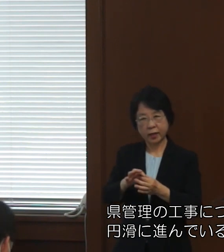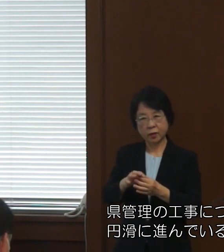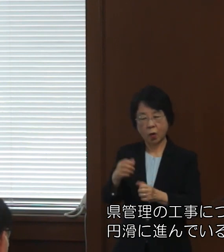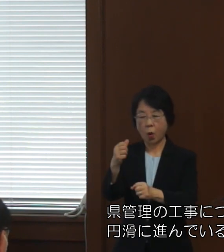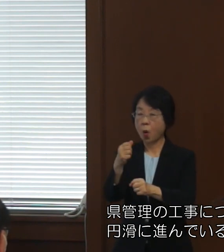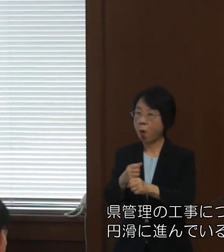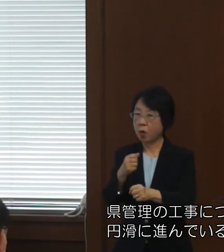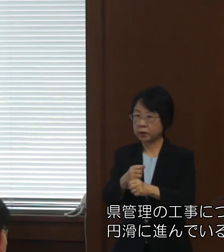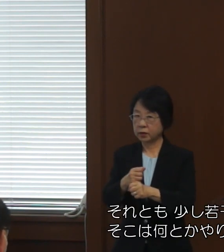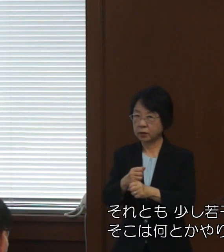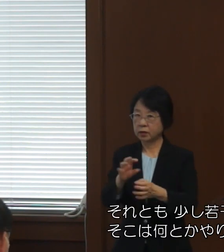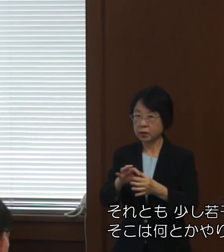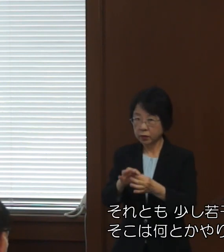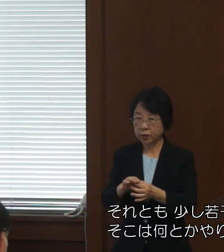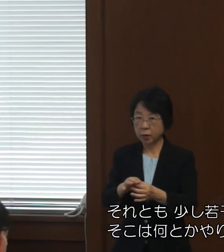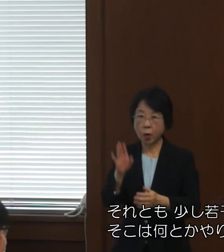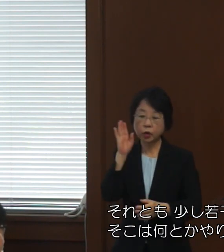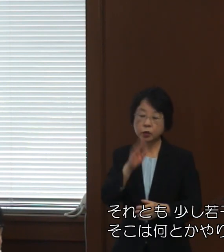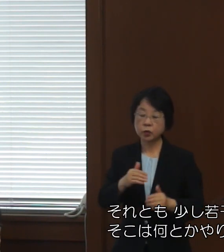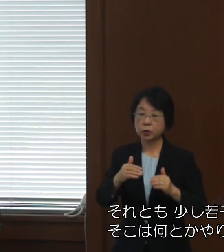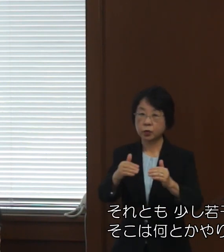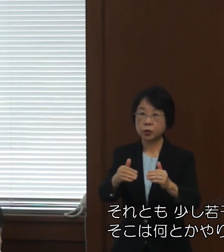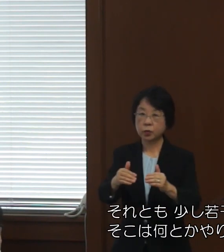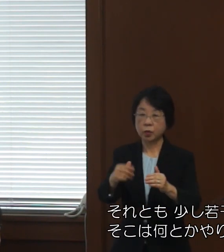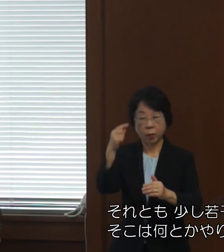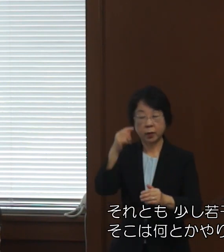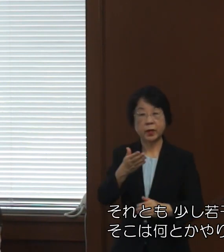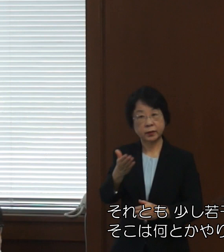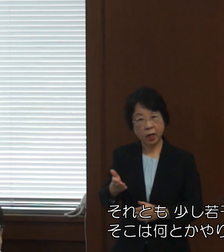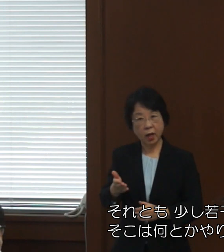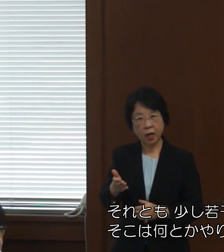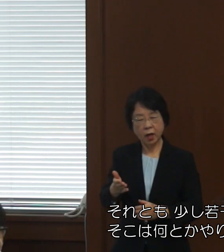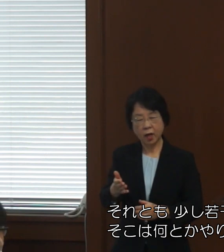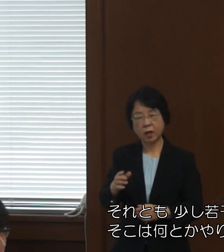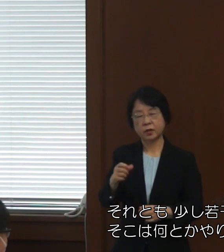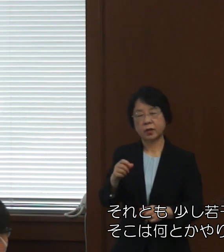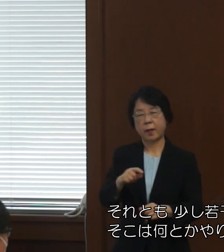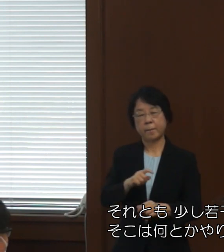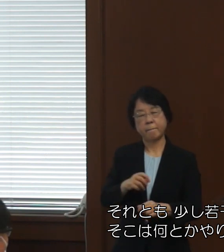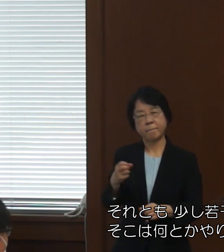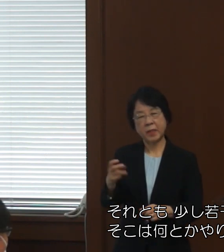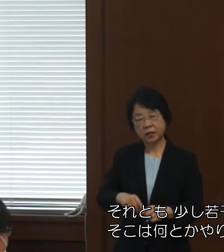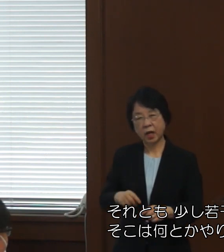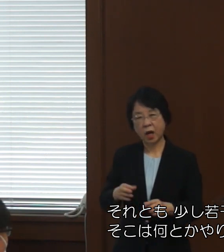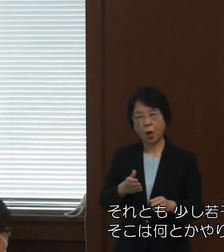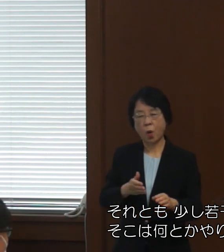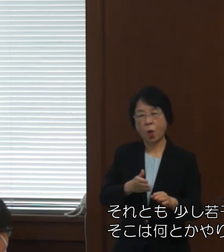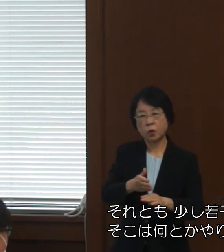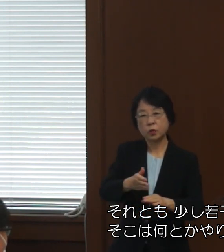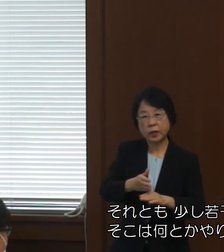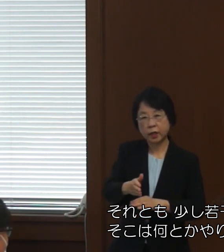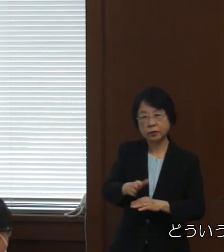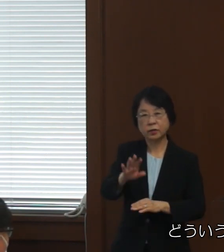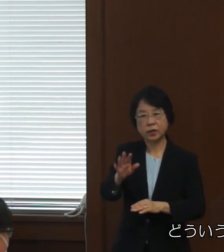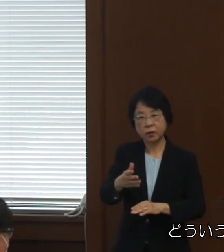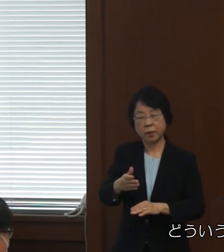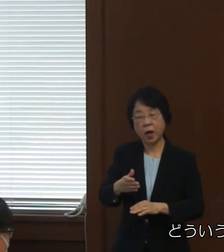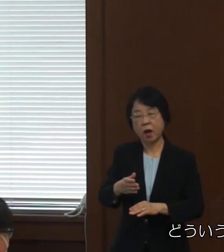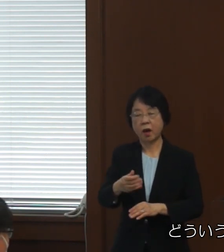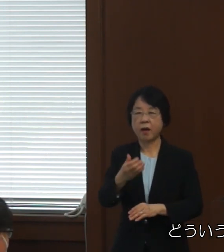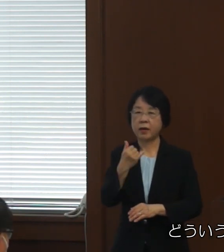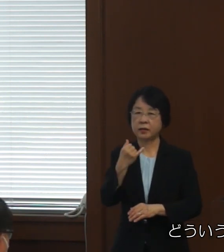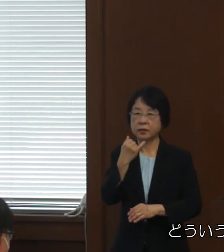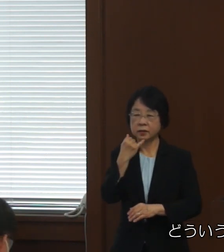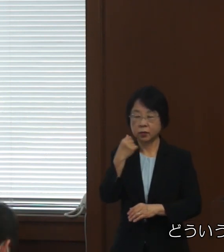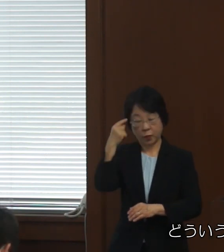なく円滑に進んでも少し若干遅れも出てるけどもそこはなんとかやりたいっていうような考え方どういう